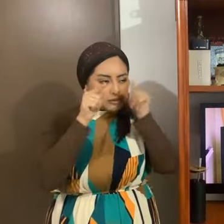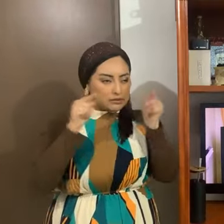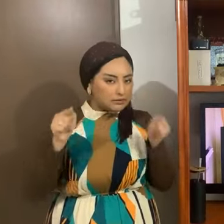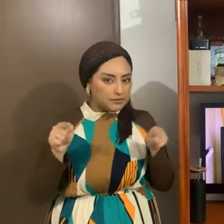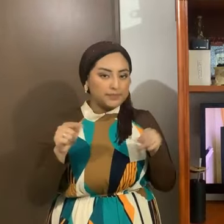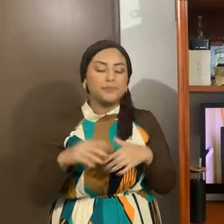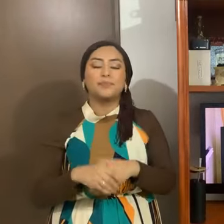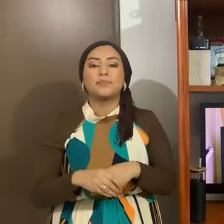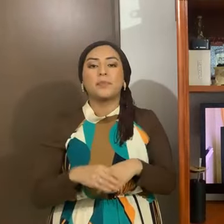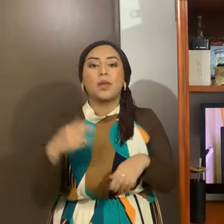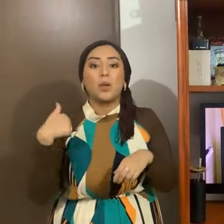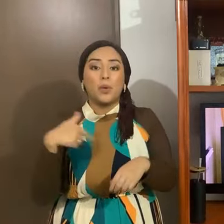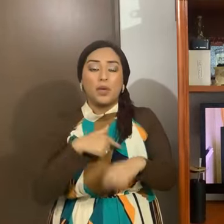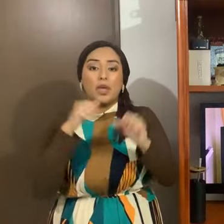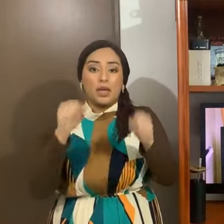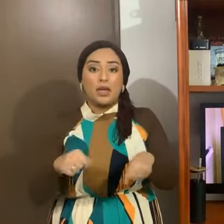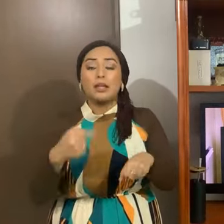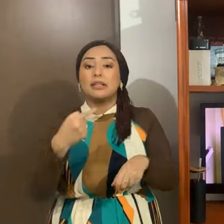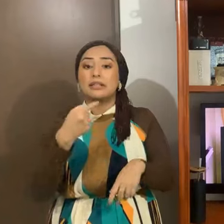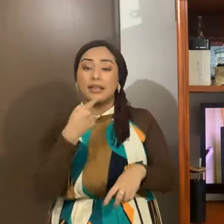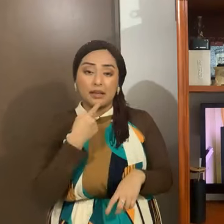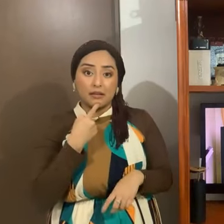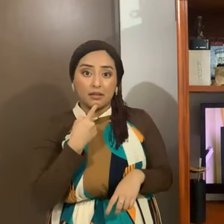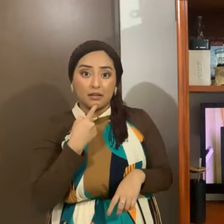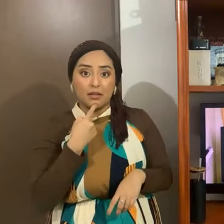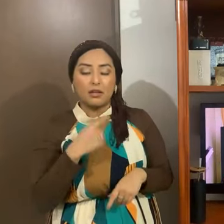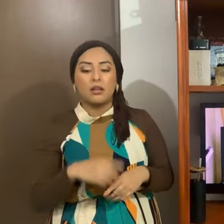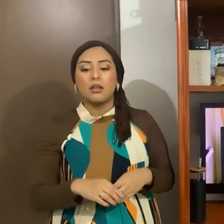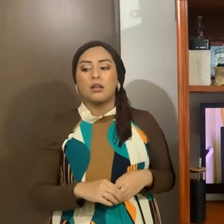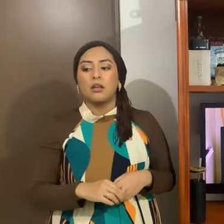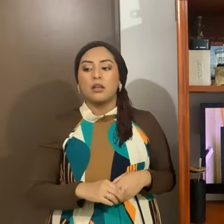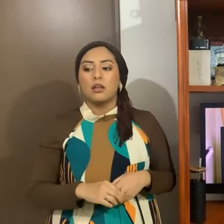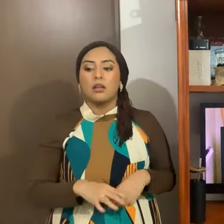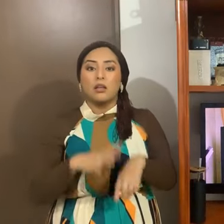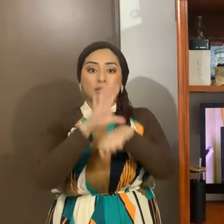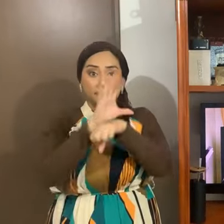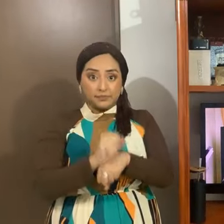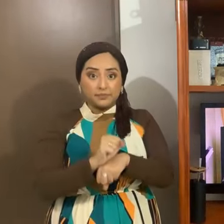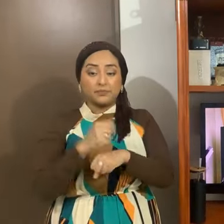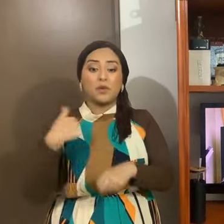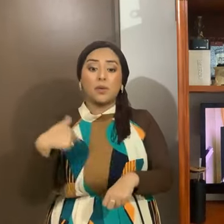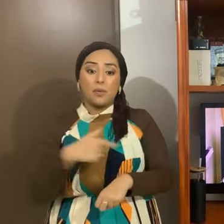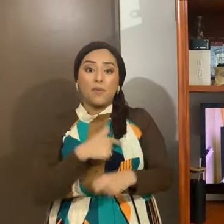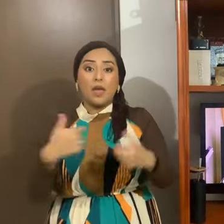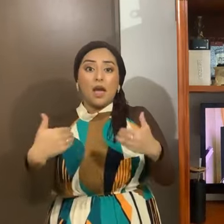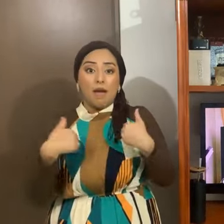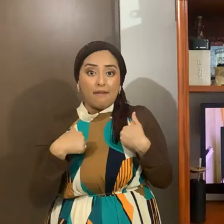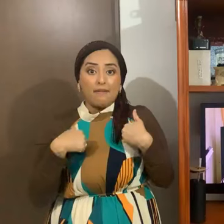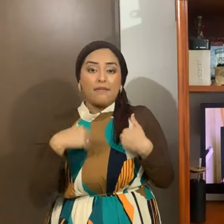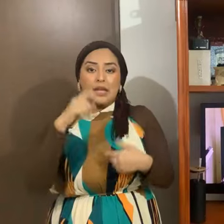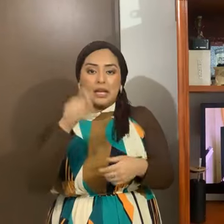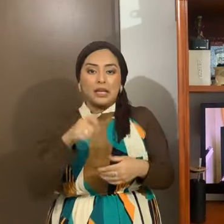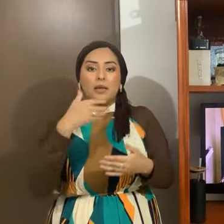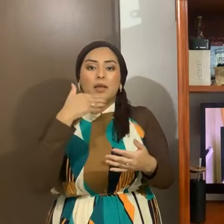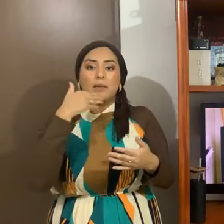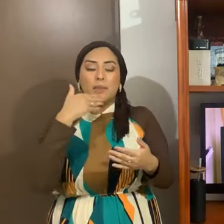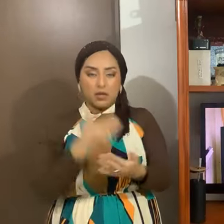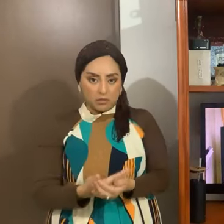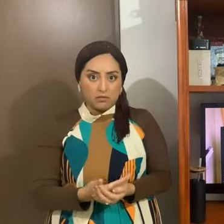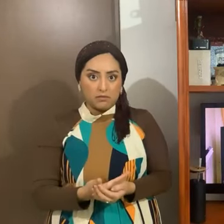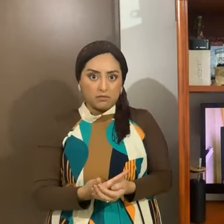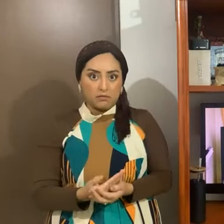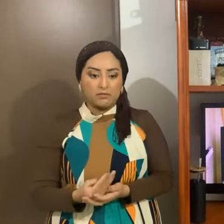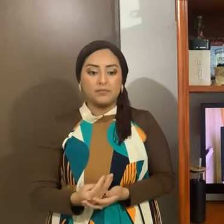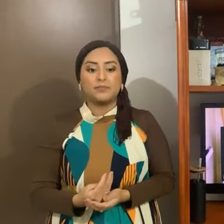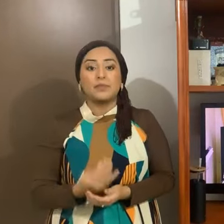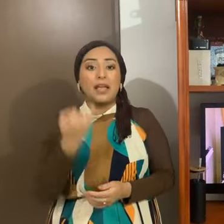nuestra vida, entonces podemos decir, podemos verificar que los hábitos que tenemos sean correctos, sean